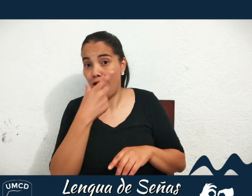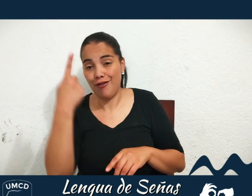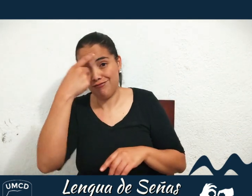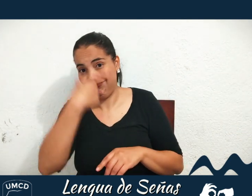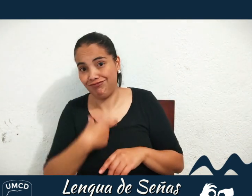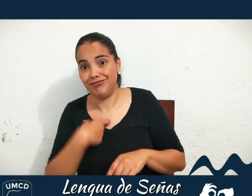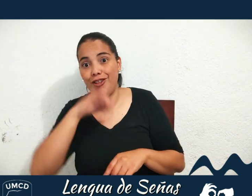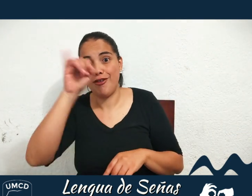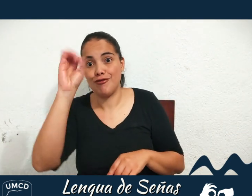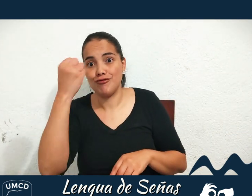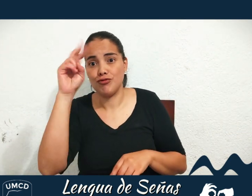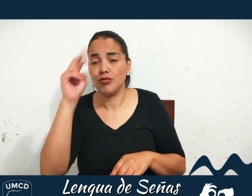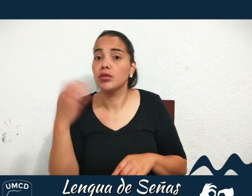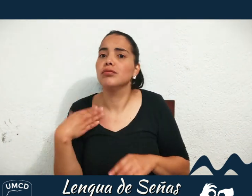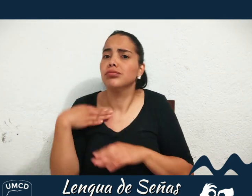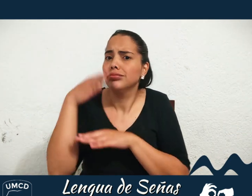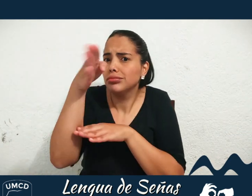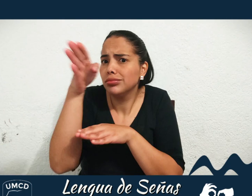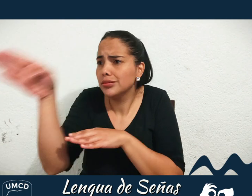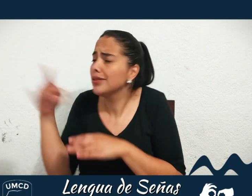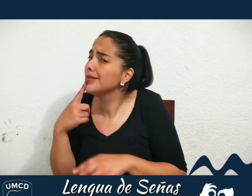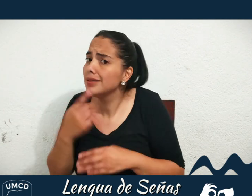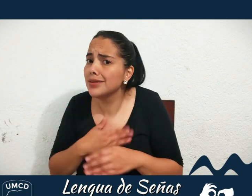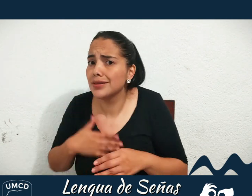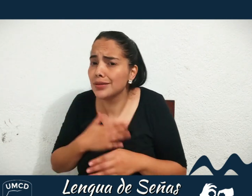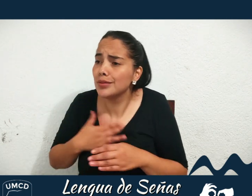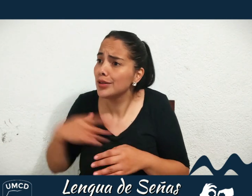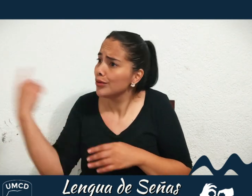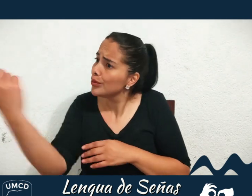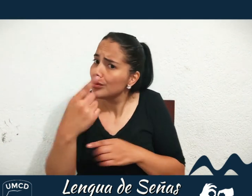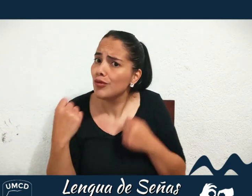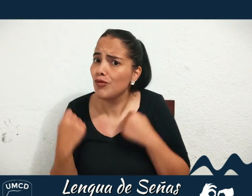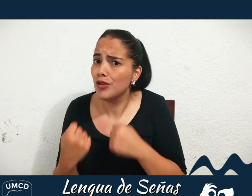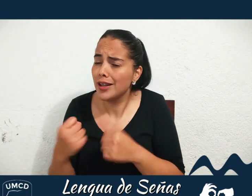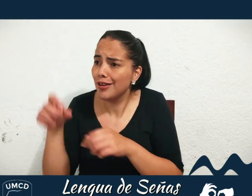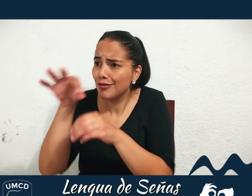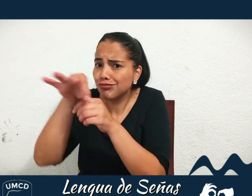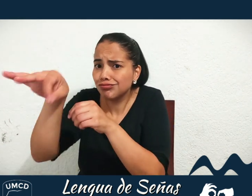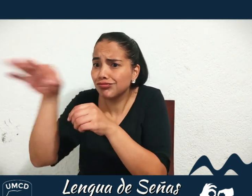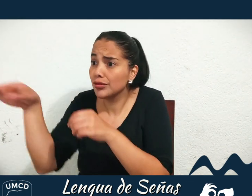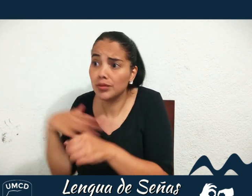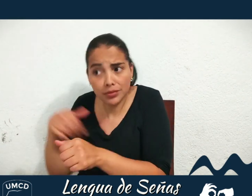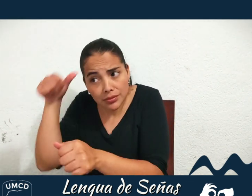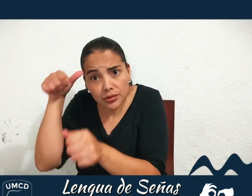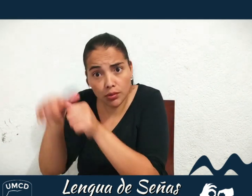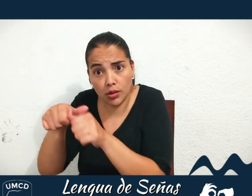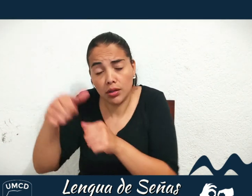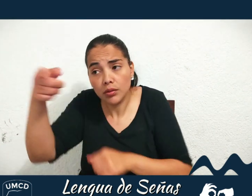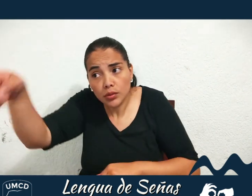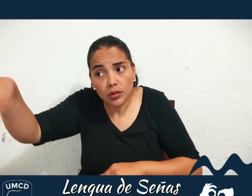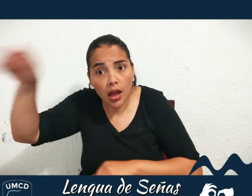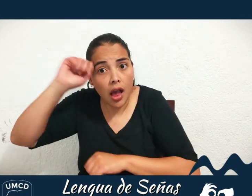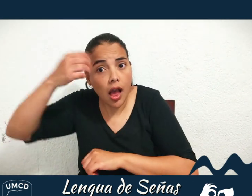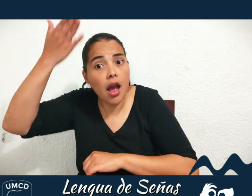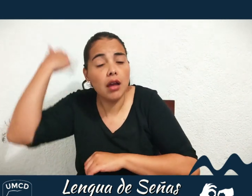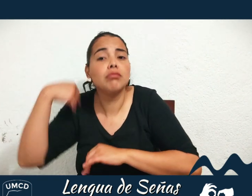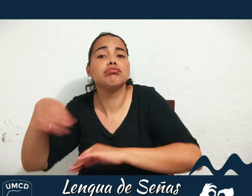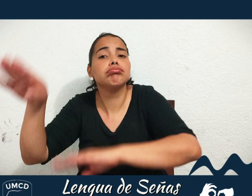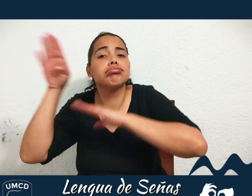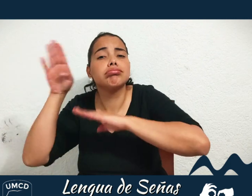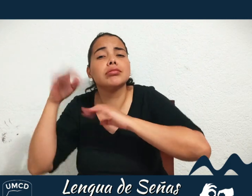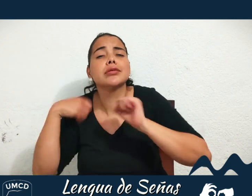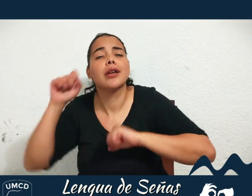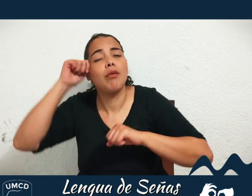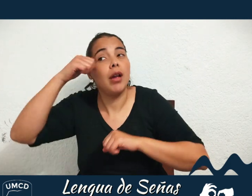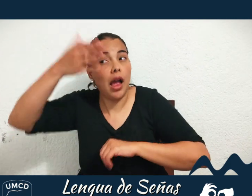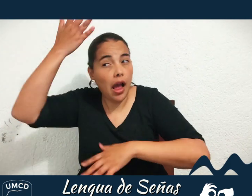Josué se acerca hacia los rubenitas, los gaditas y la media tribu de Manasés a recordarle la promesa que ellos habían